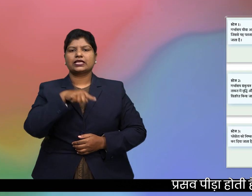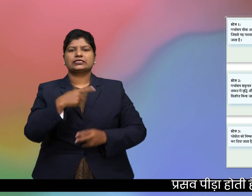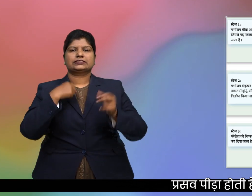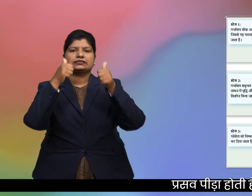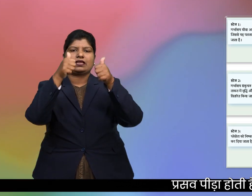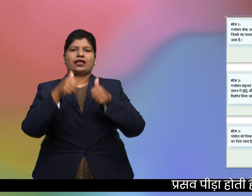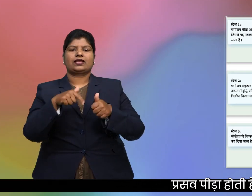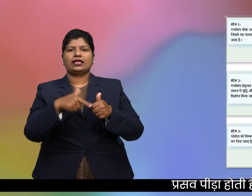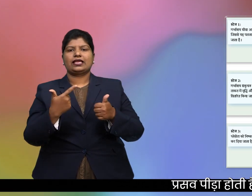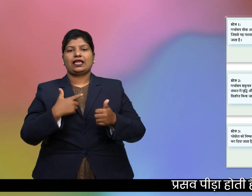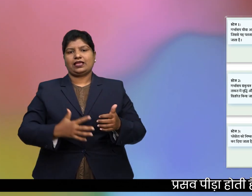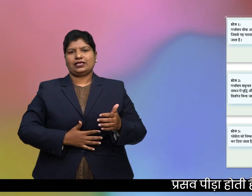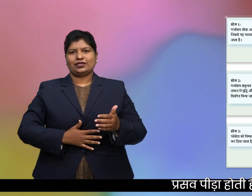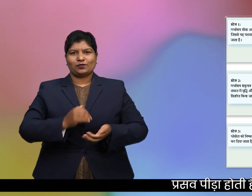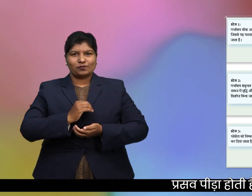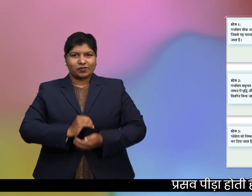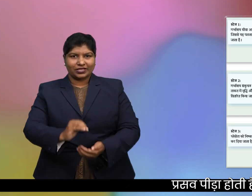पीड़ा होता है।